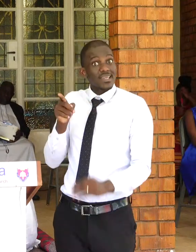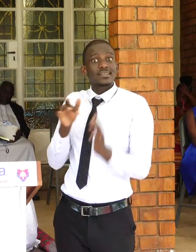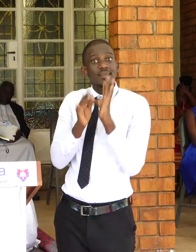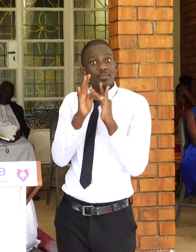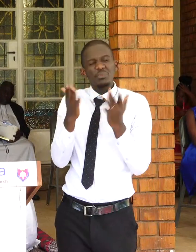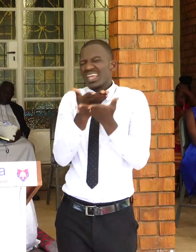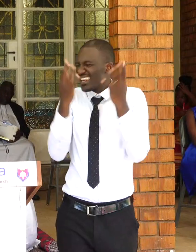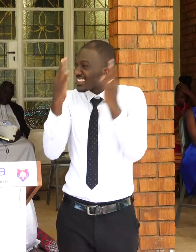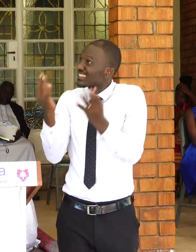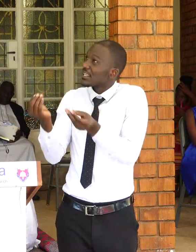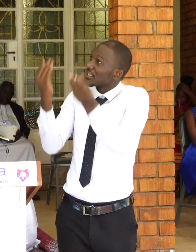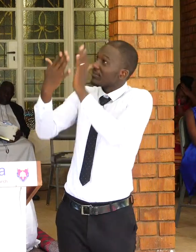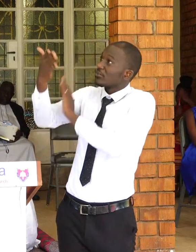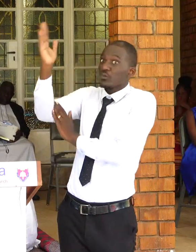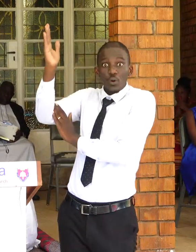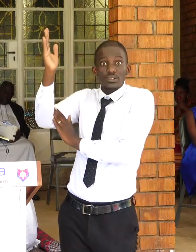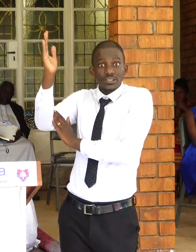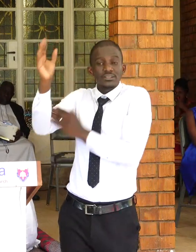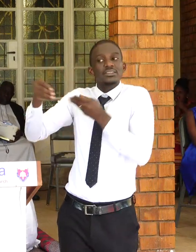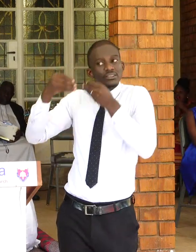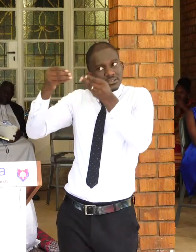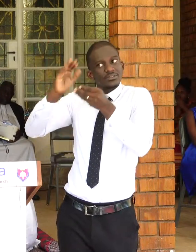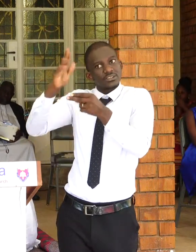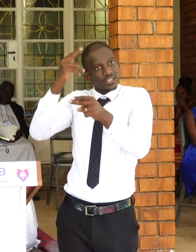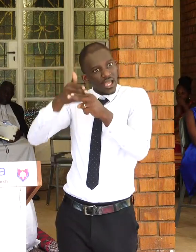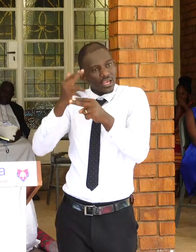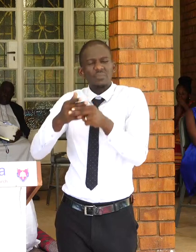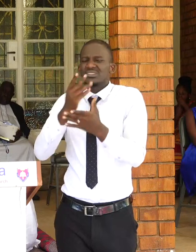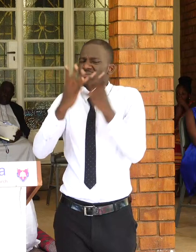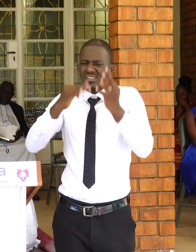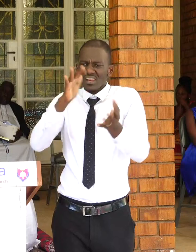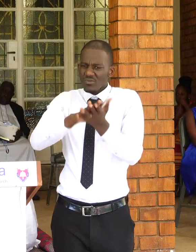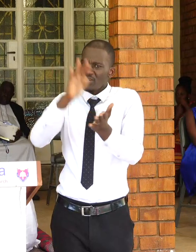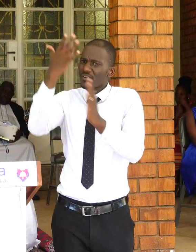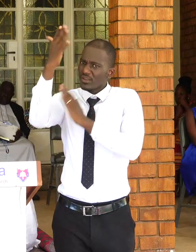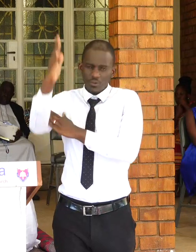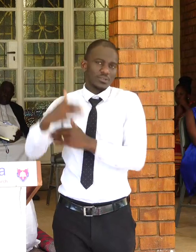kye baawanga Katonda baakituumanga ekintu ekigulumiza Katonda.